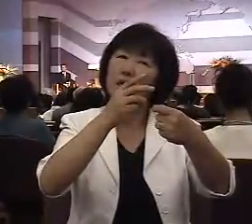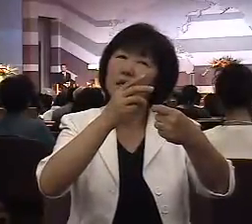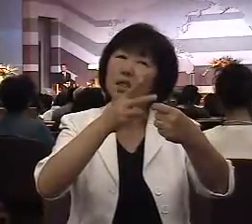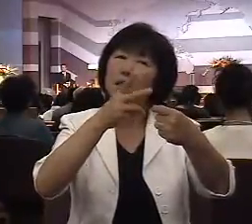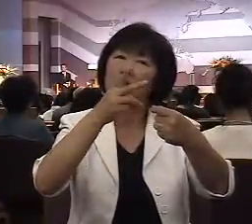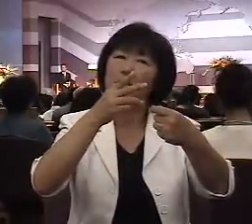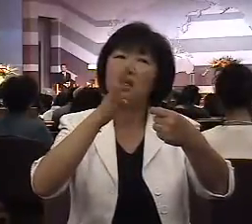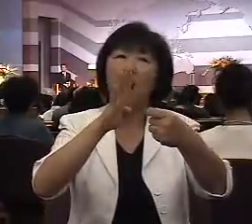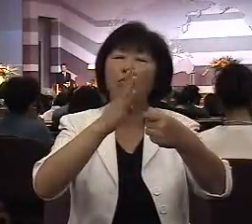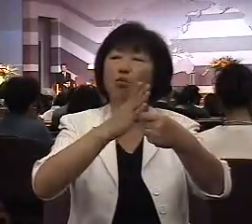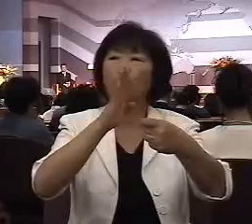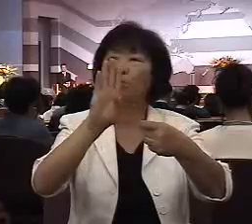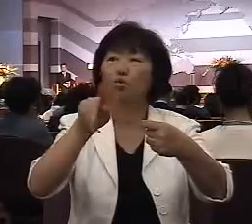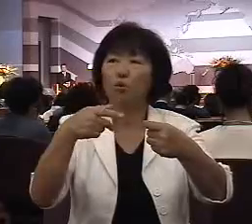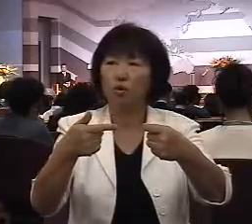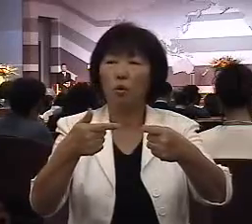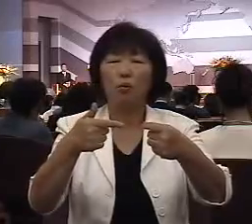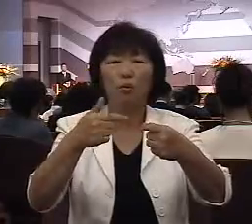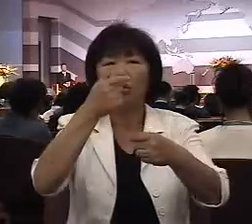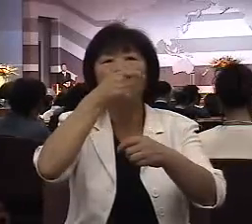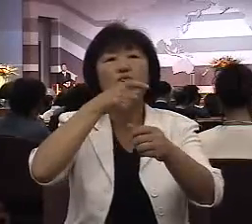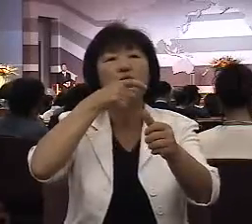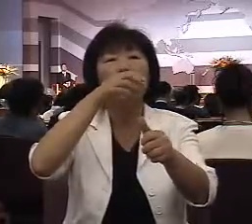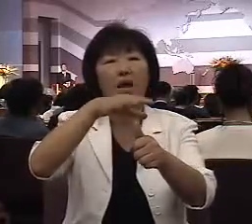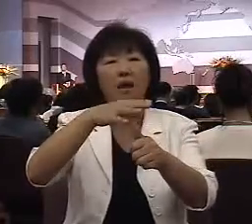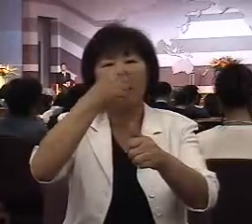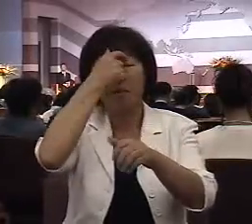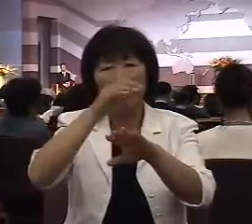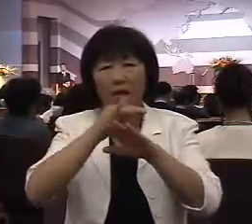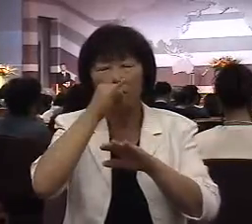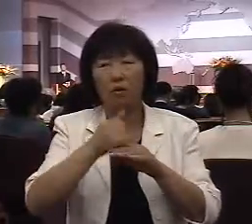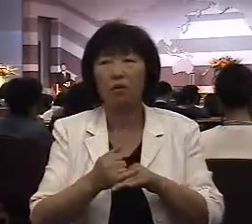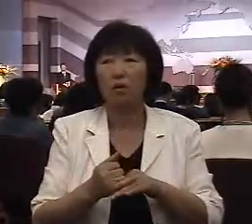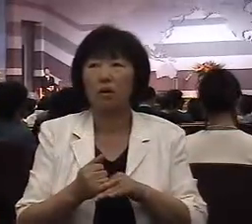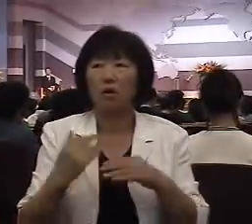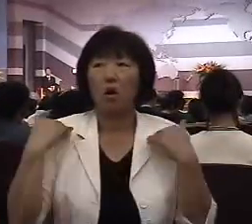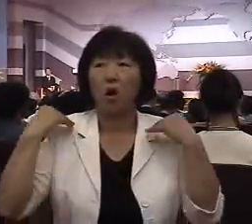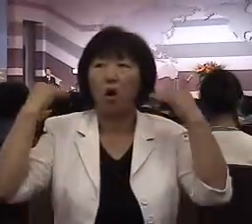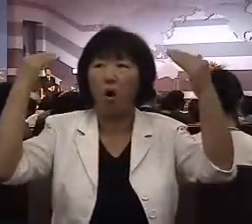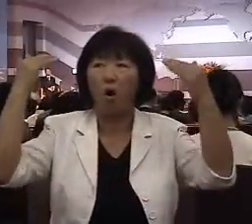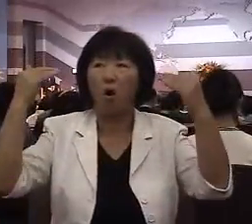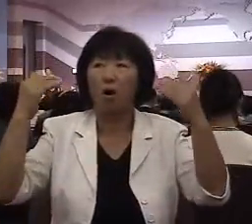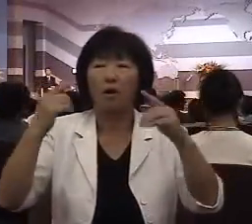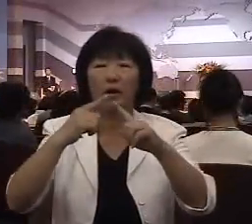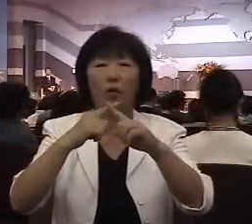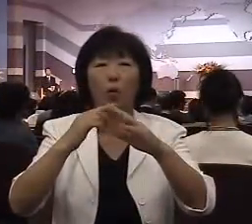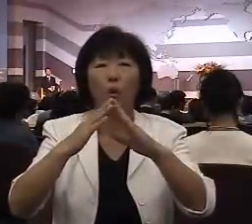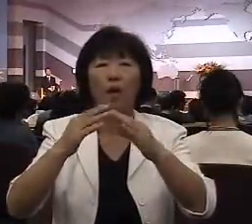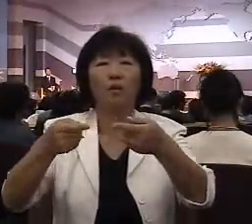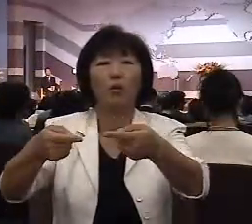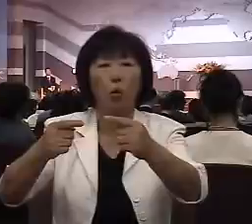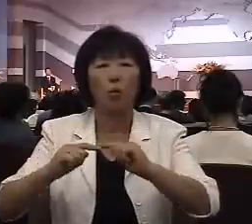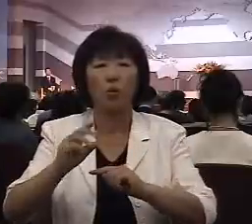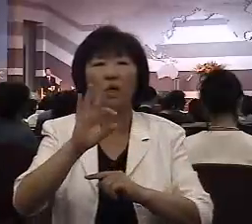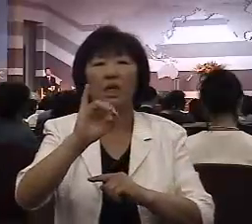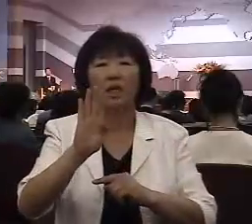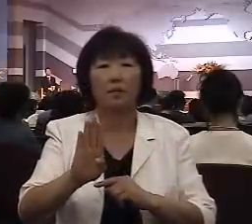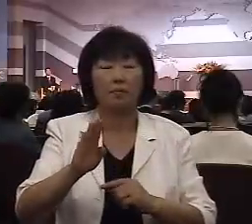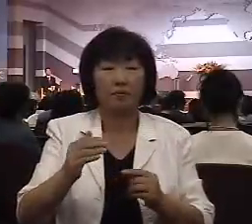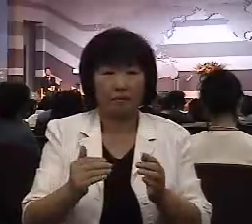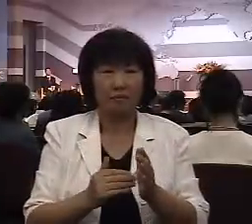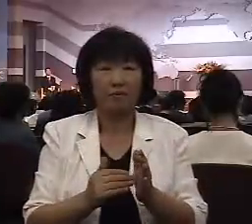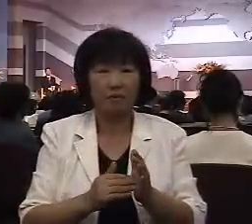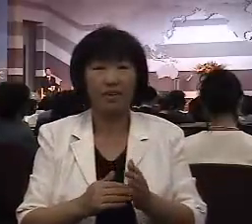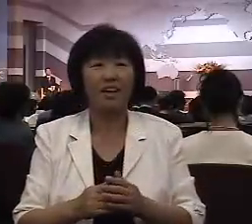우리가 드리게 됩니다. 이번에 성인 유아 세례 입교 여러분 미리 응답하시고 준비를 하셔야